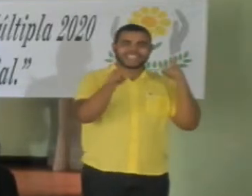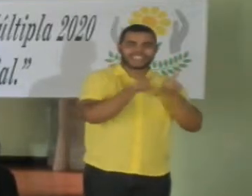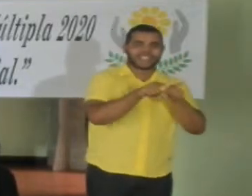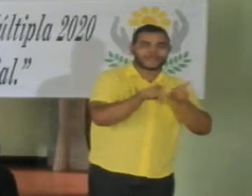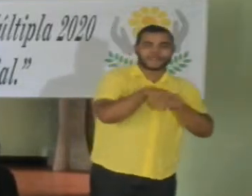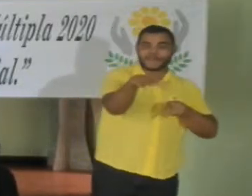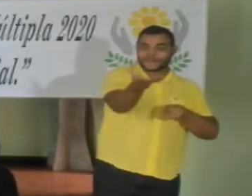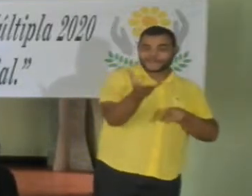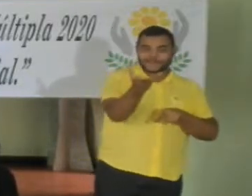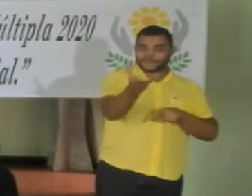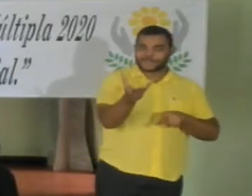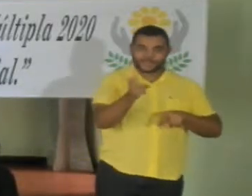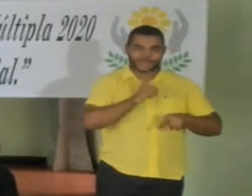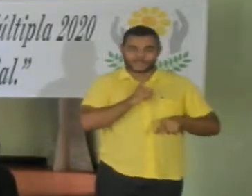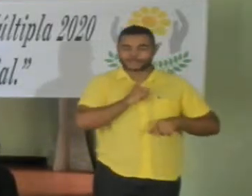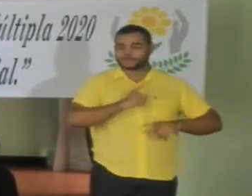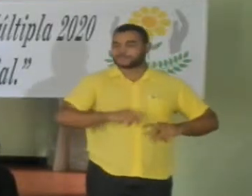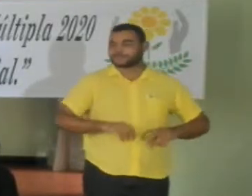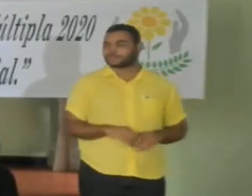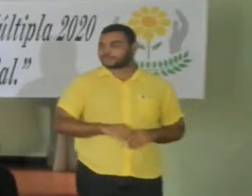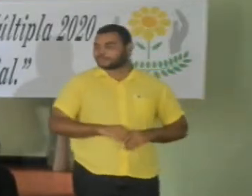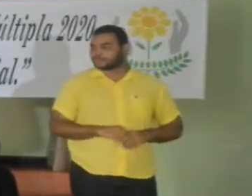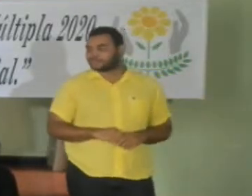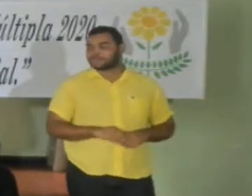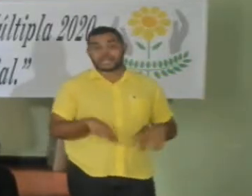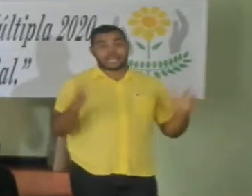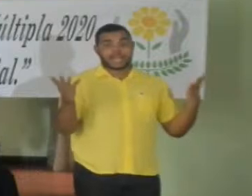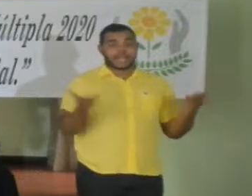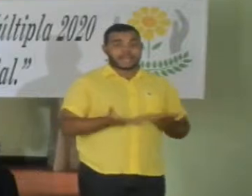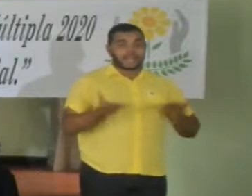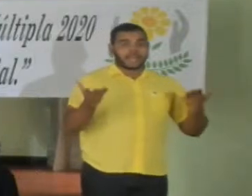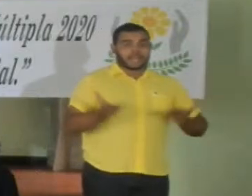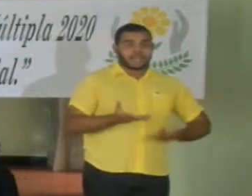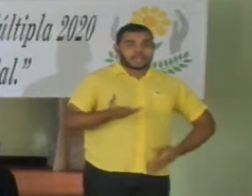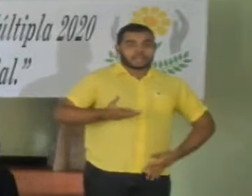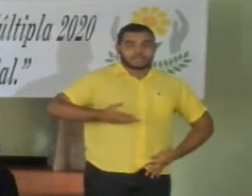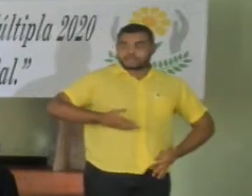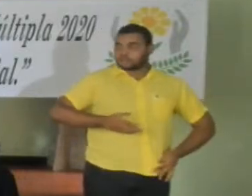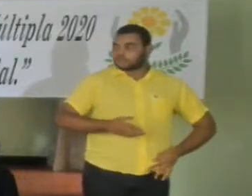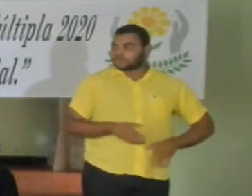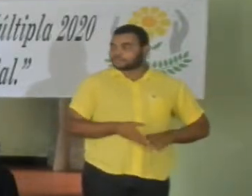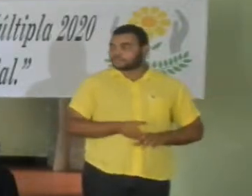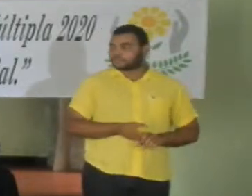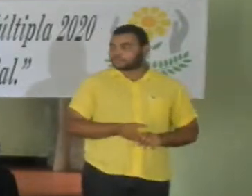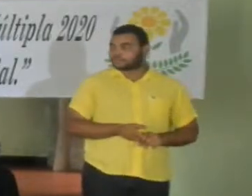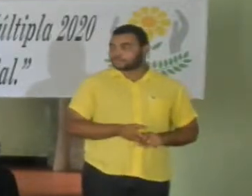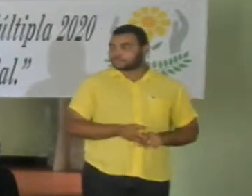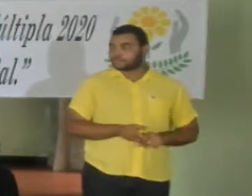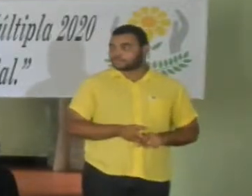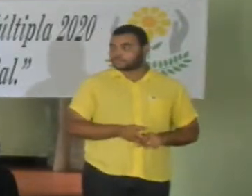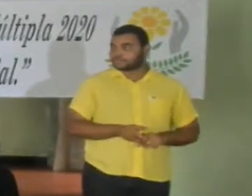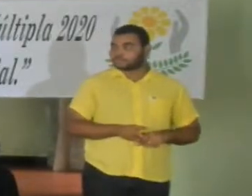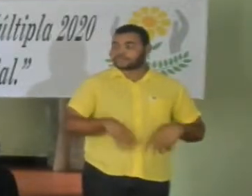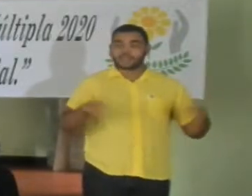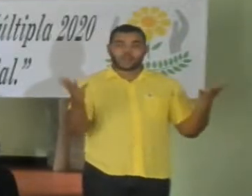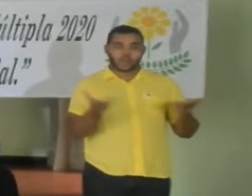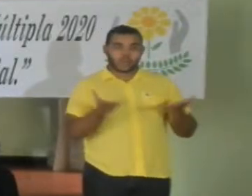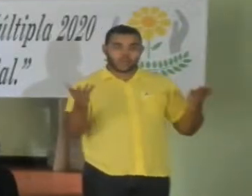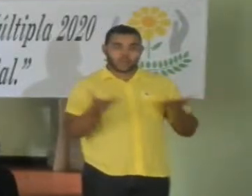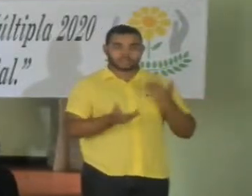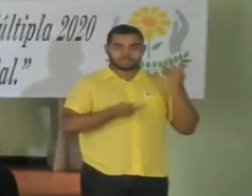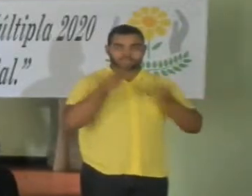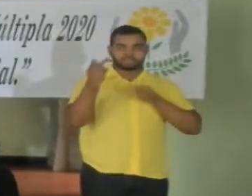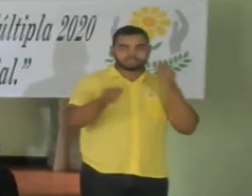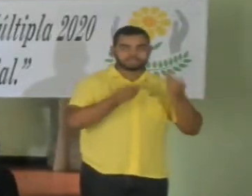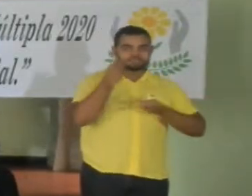reivindicações por eles feitas. Então, nós recebemos aqui pelo chat aqui, né, Vinícius, no nosso encontro, no encontro que vocês tiveram,